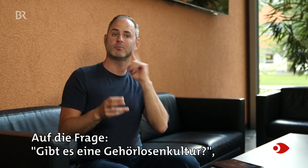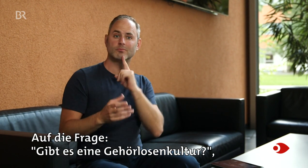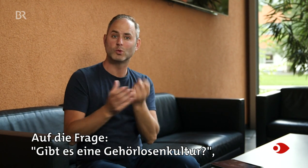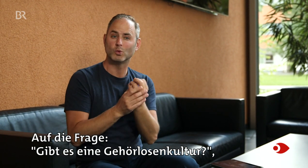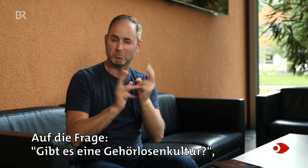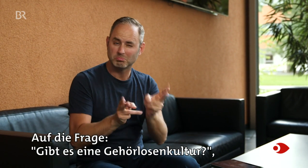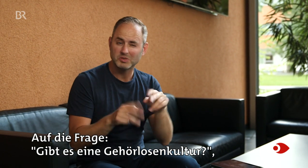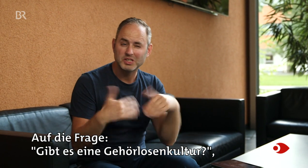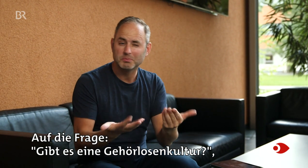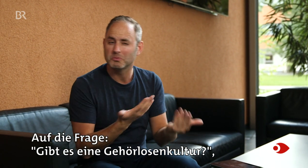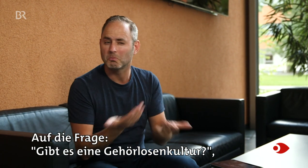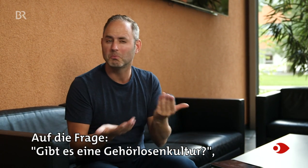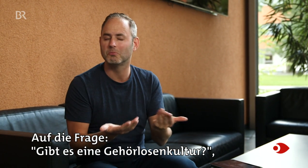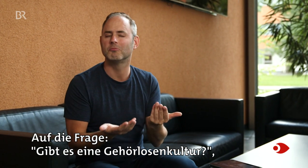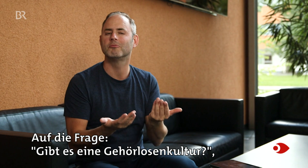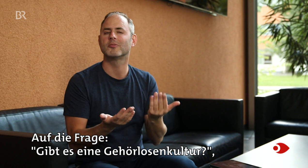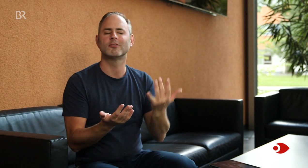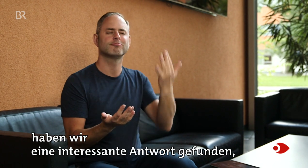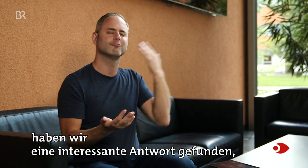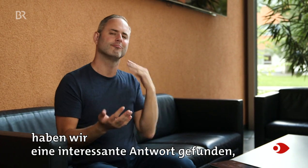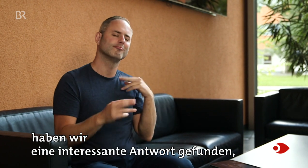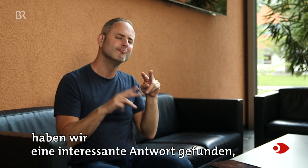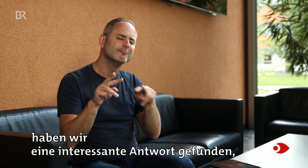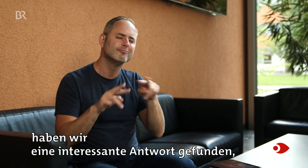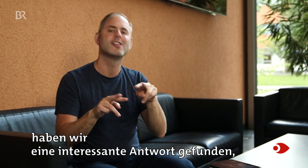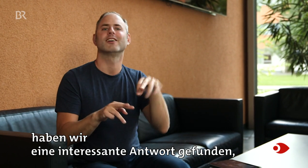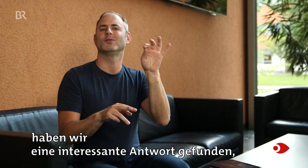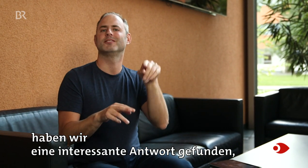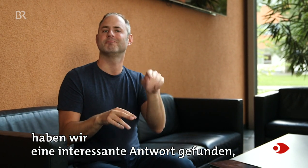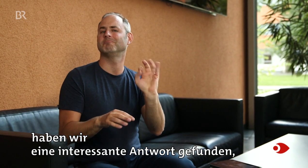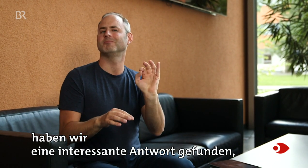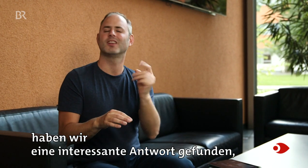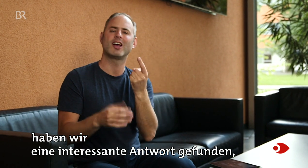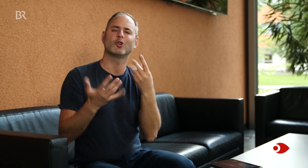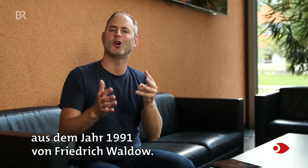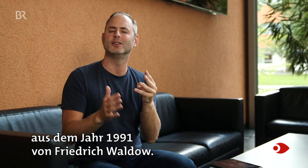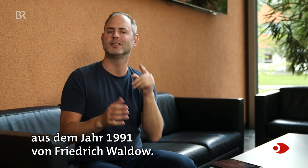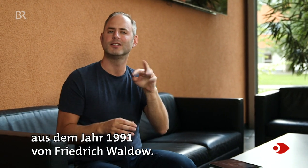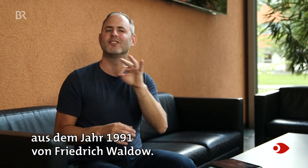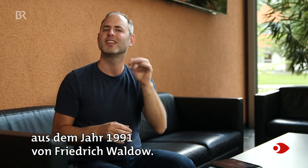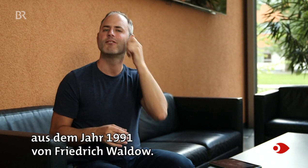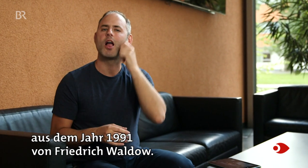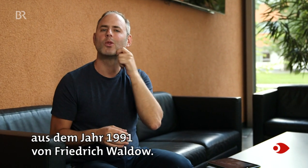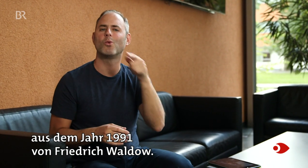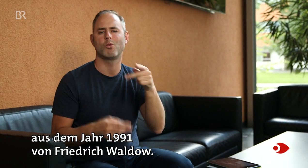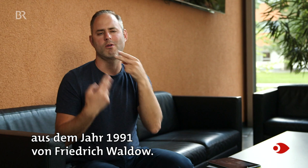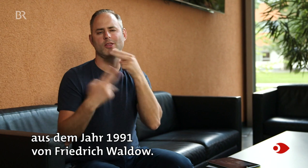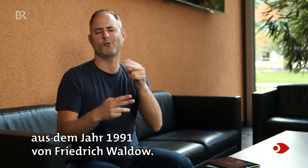Frage, gibt es eine Gehörlosenkultur, haben wir eine interessante Antwort gefunden aus dem Jahr 1991 von